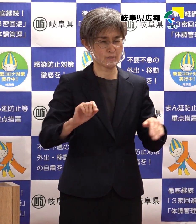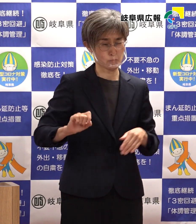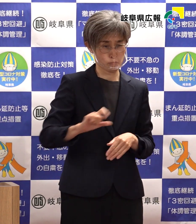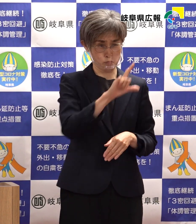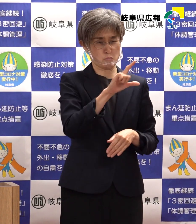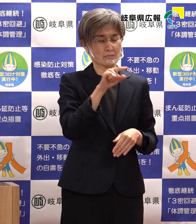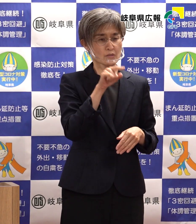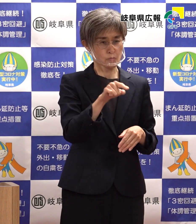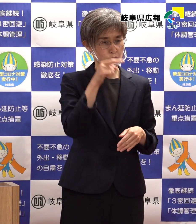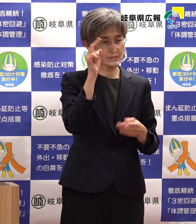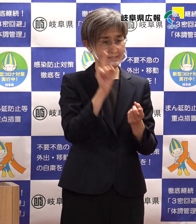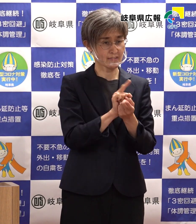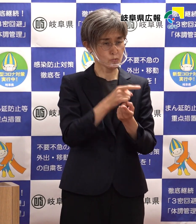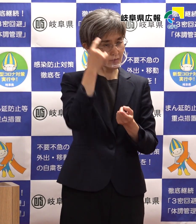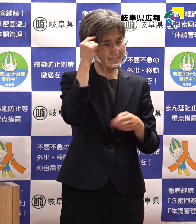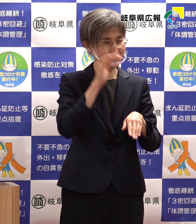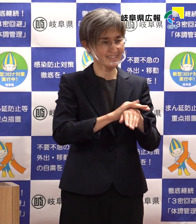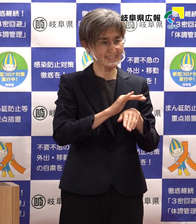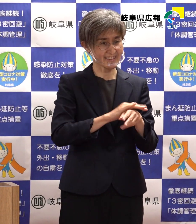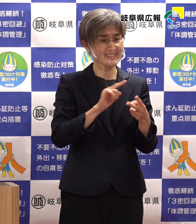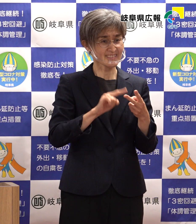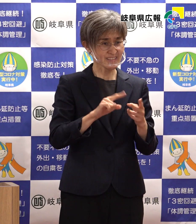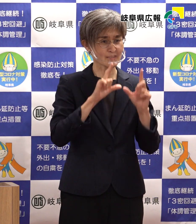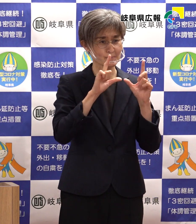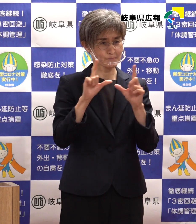私どもの考え方を申し上げた次第であります。